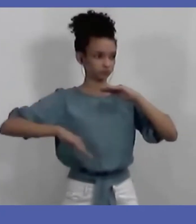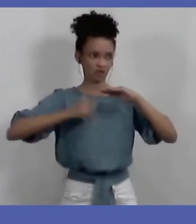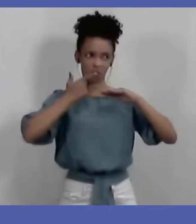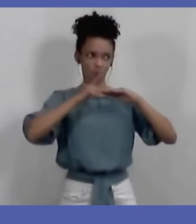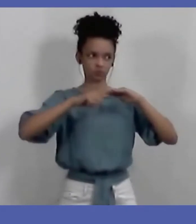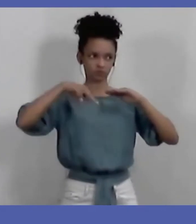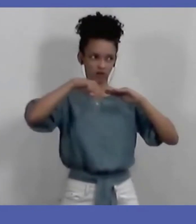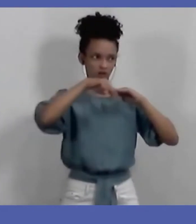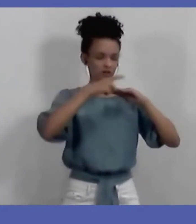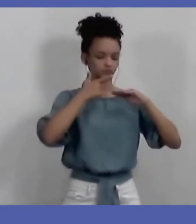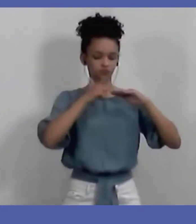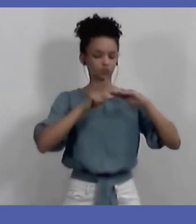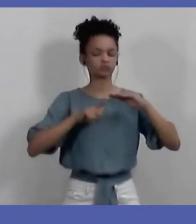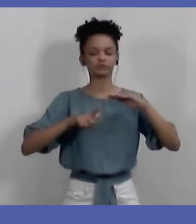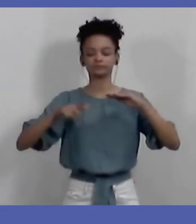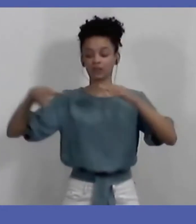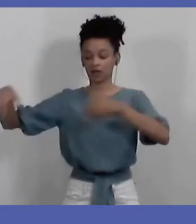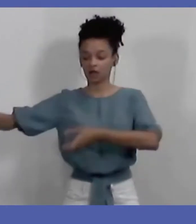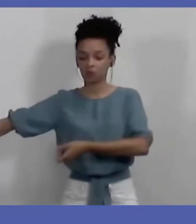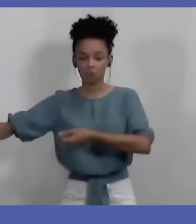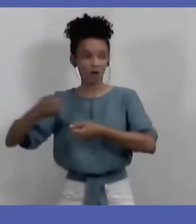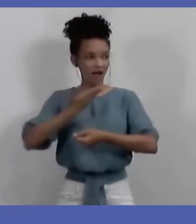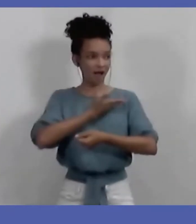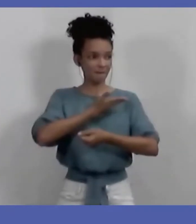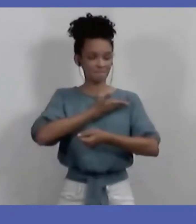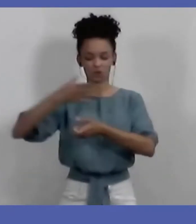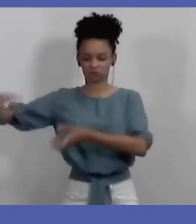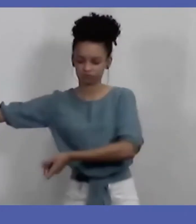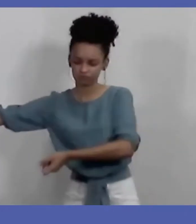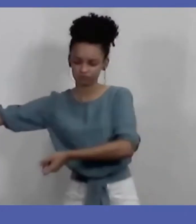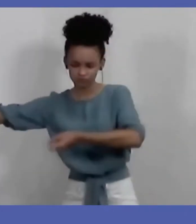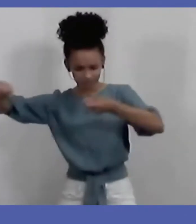quero mostrar para os irmãos, que o Senhor não tinha descanso.